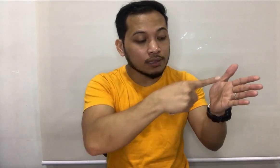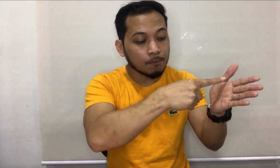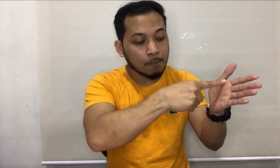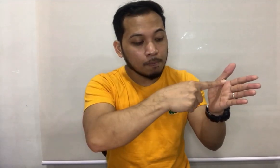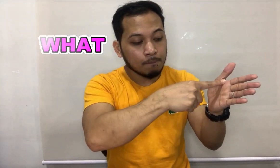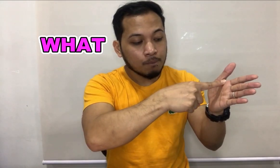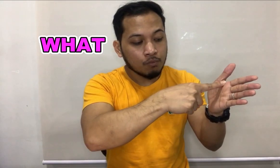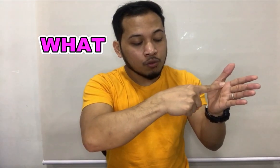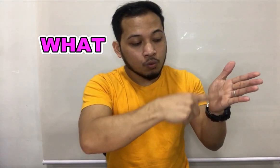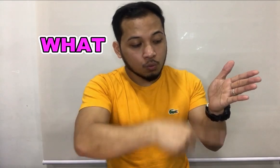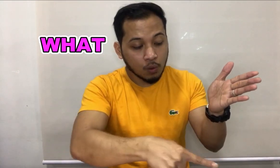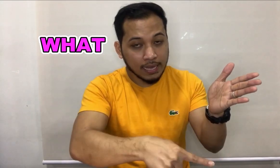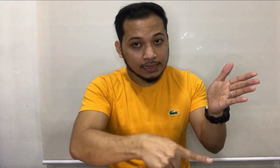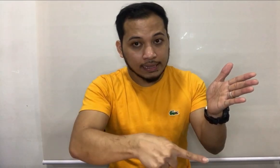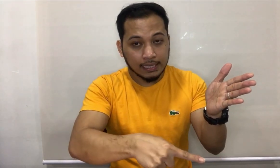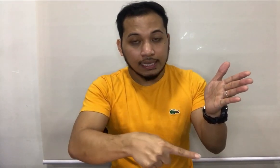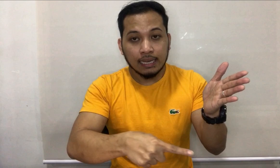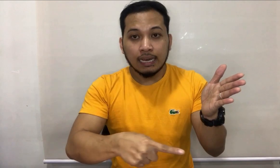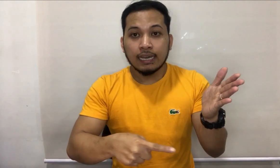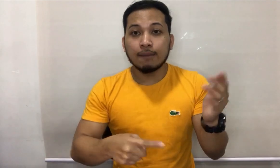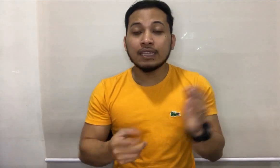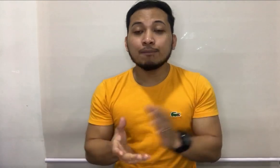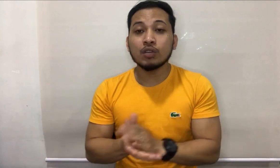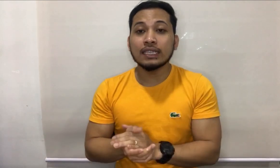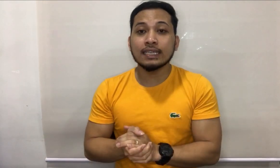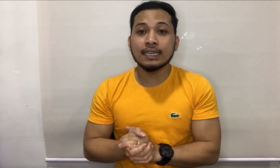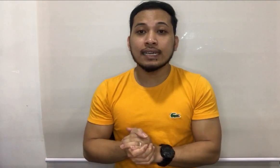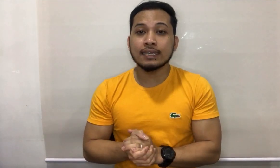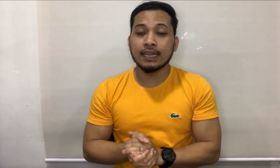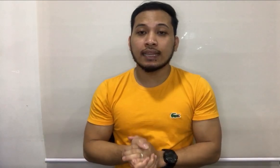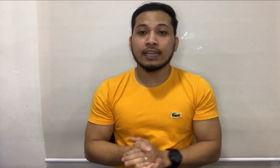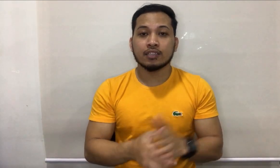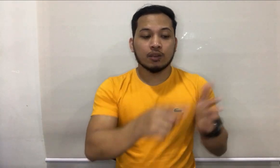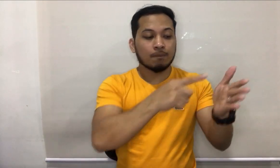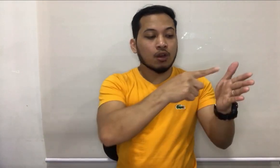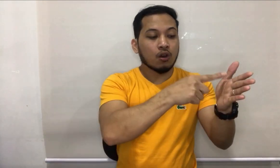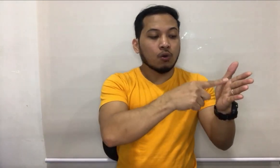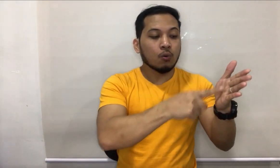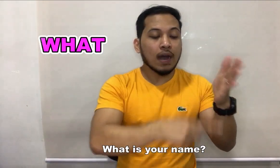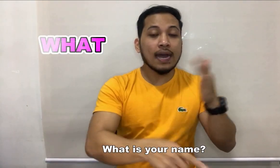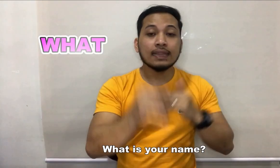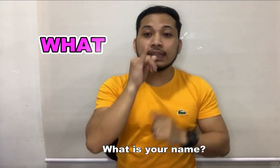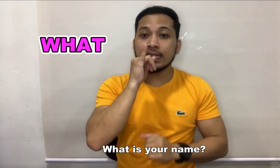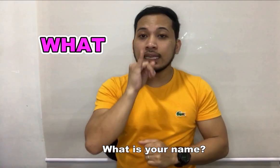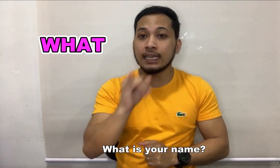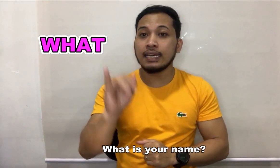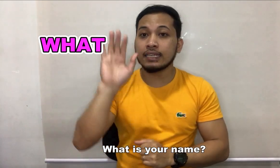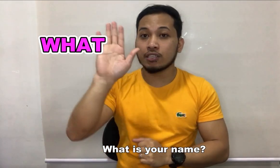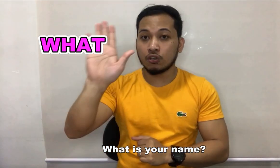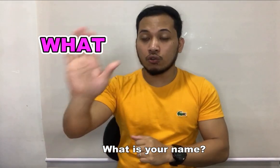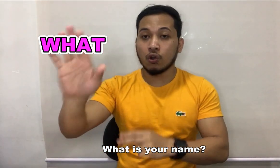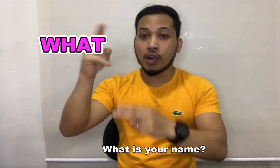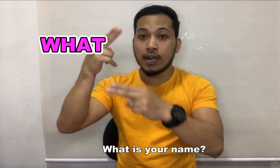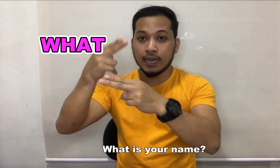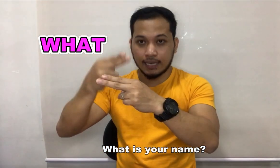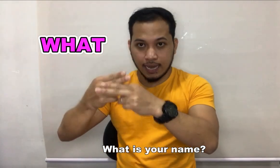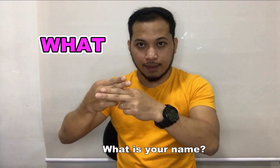what? What? Gamitin po natin siya sa isang sentence. What is your